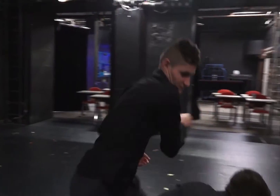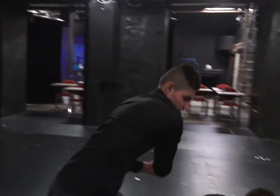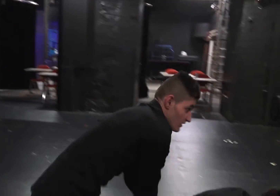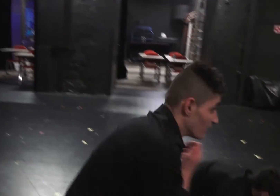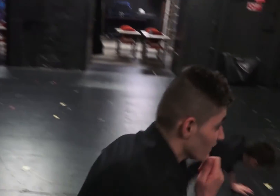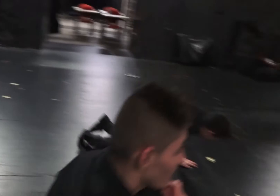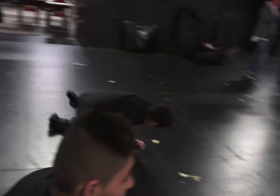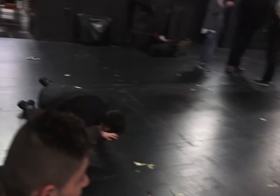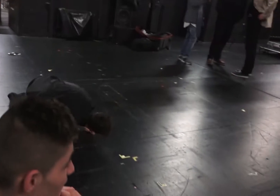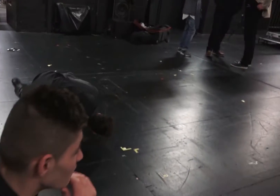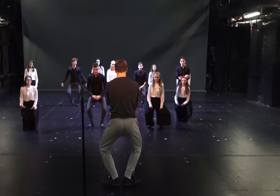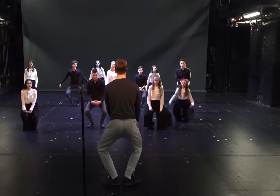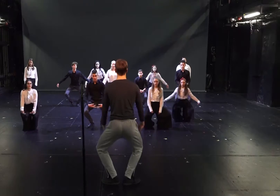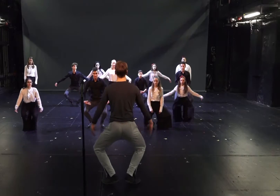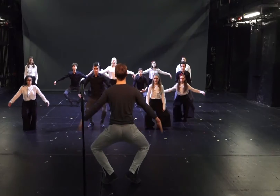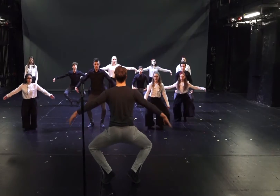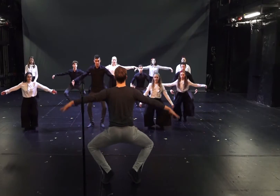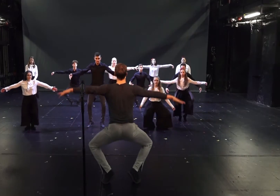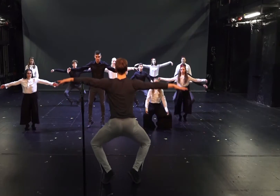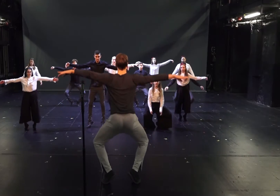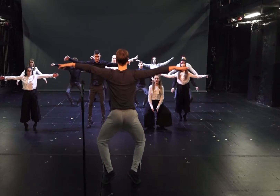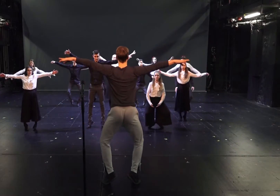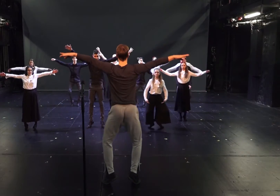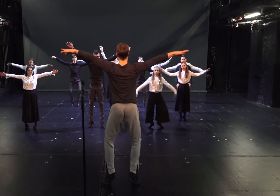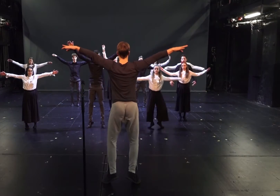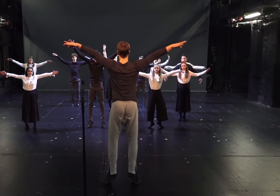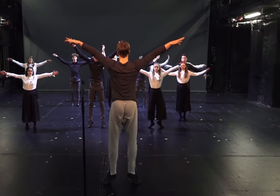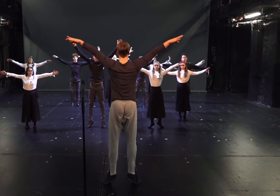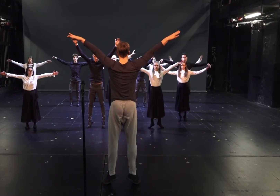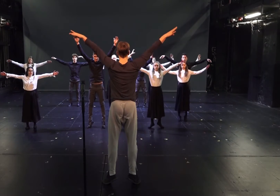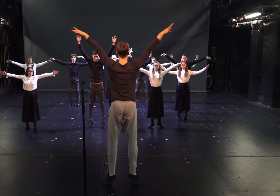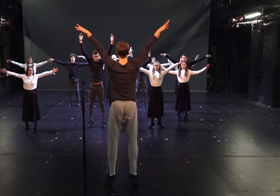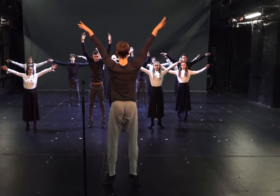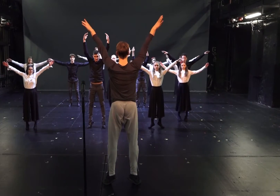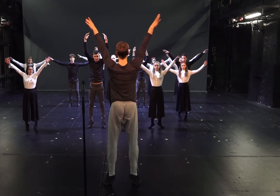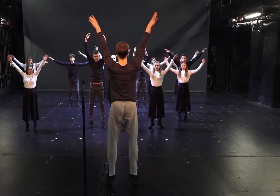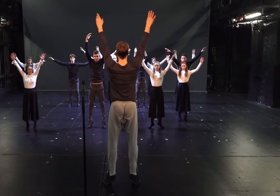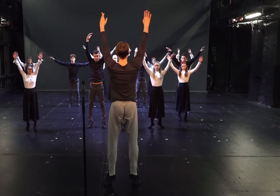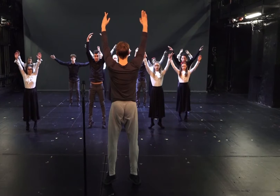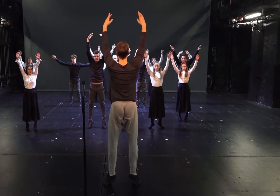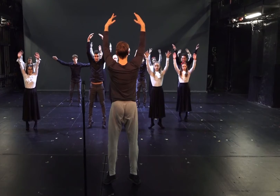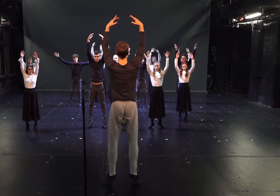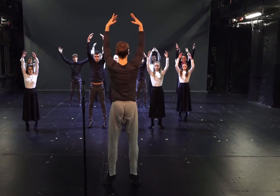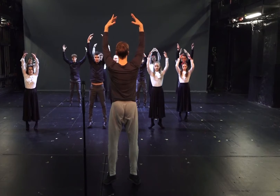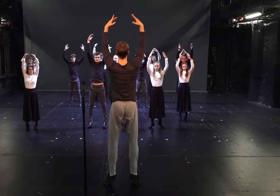ein intensives Training. Bei den Proben zu der Aufführung erhält er schon mal einen Vorgeschmack. Abschauen kann er sich die Schritte